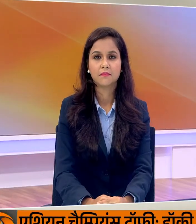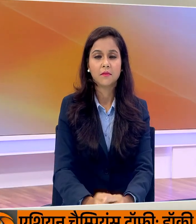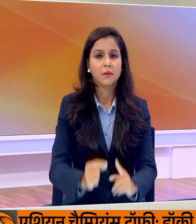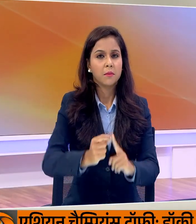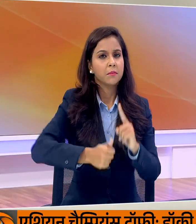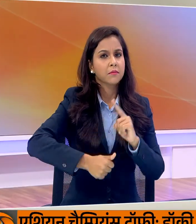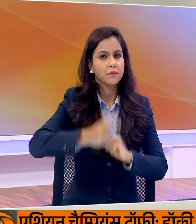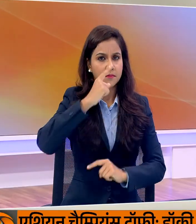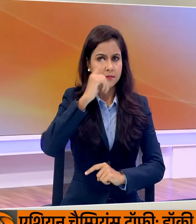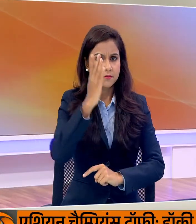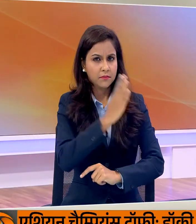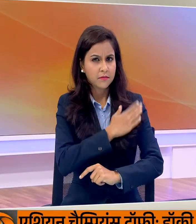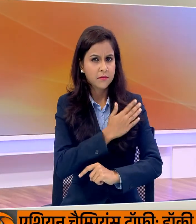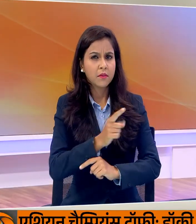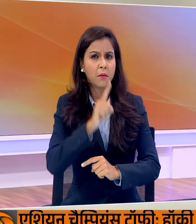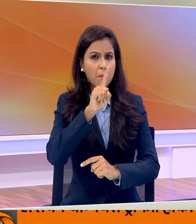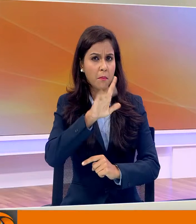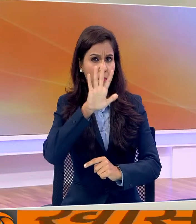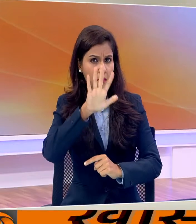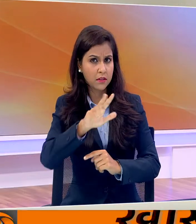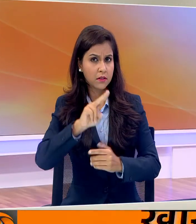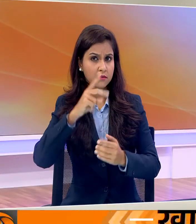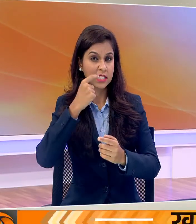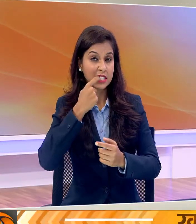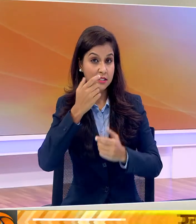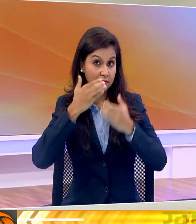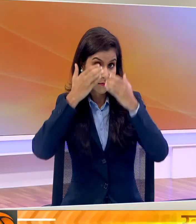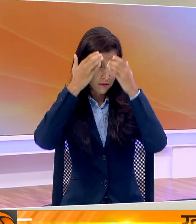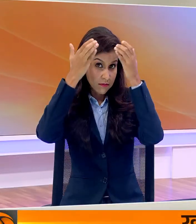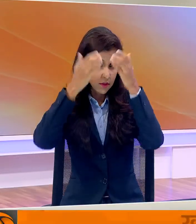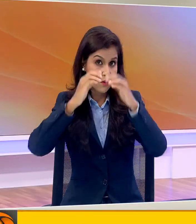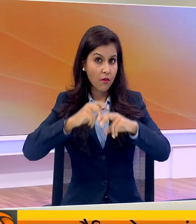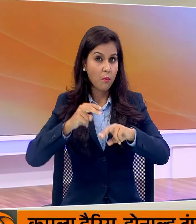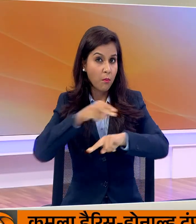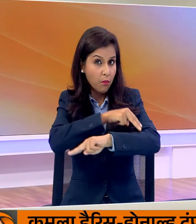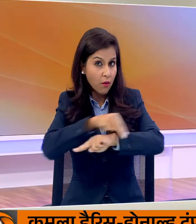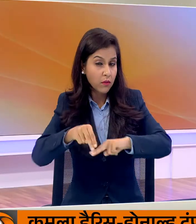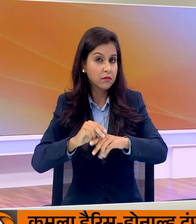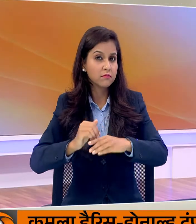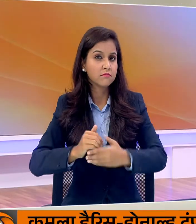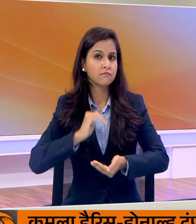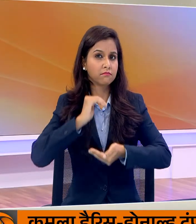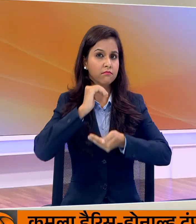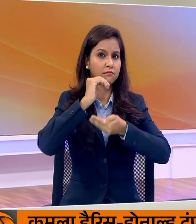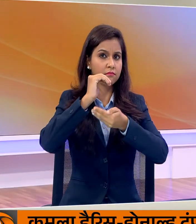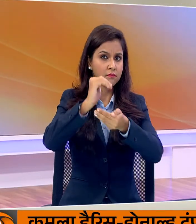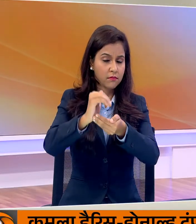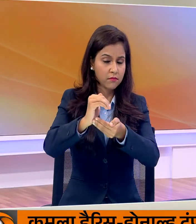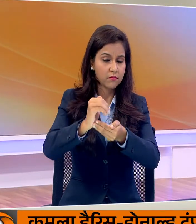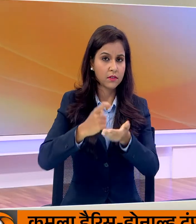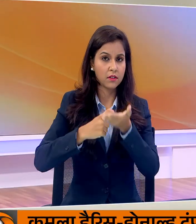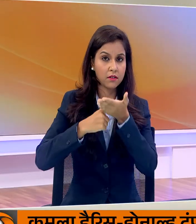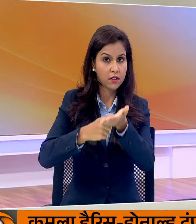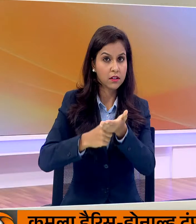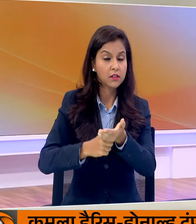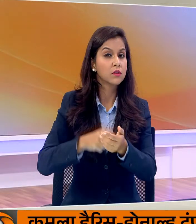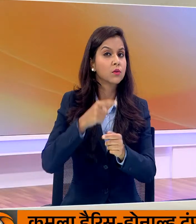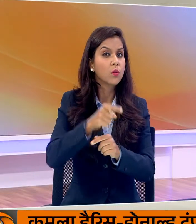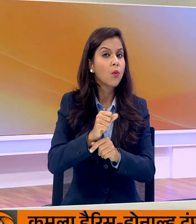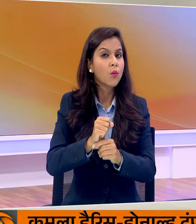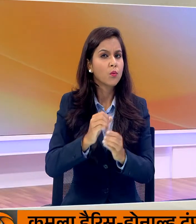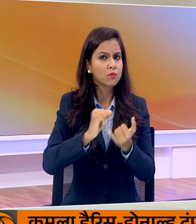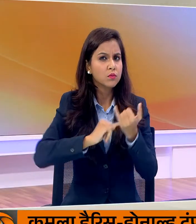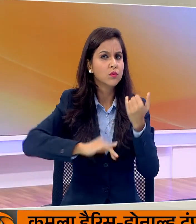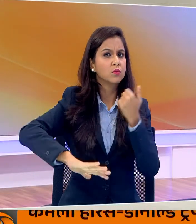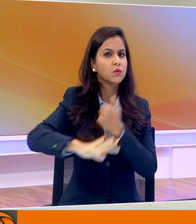राष्ट्रपति द्रौपदी मुर्मू ने 15 नर्सिंग प्रोफेशनलों को राष्ट्रीय फ्लोरेंस नाइटिंगेल पुरस्कार से सम्मानित किया, जिन्होंने समाज